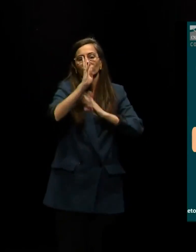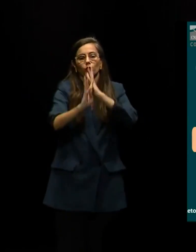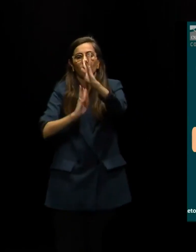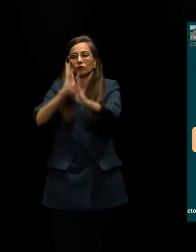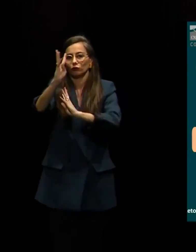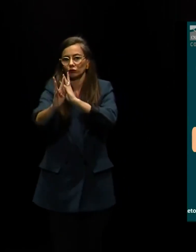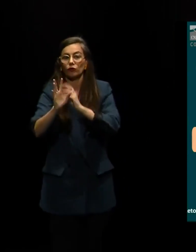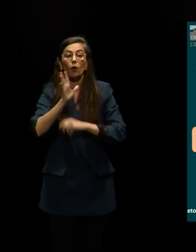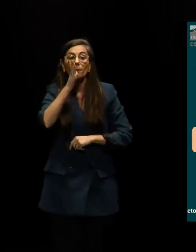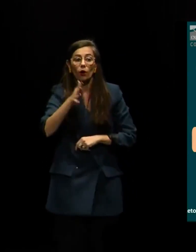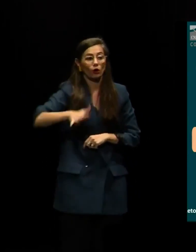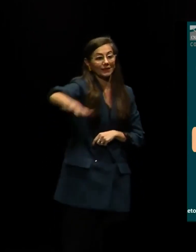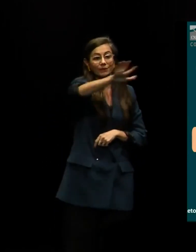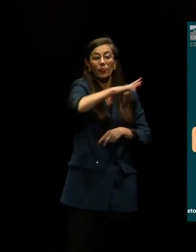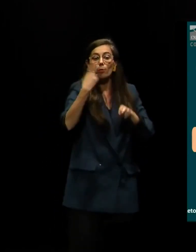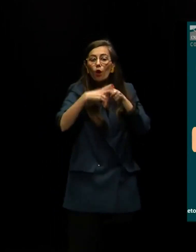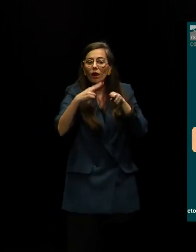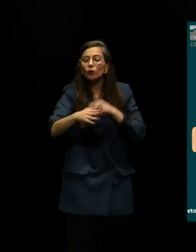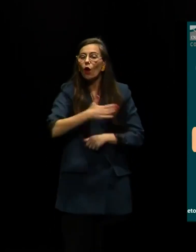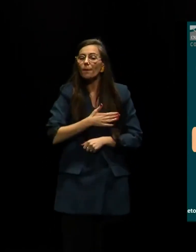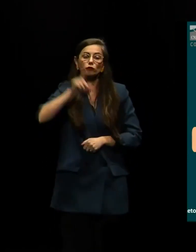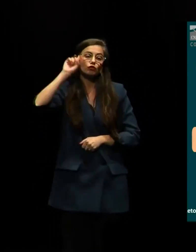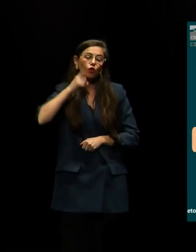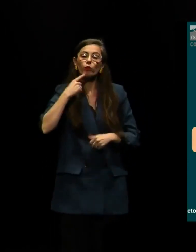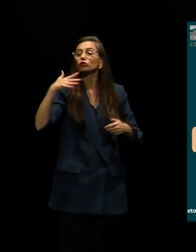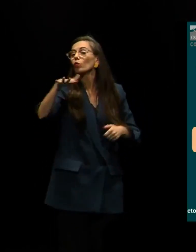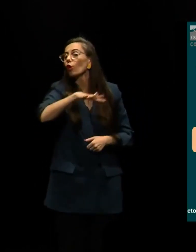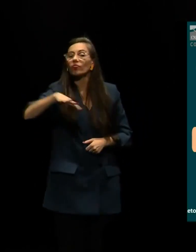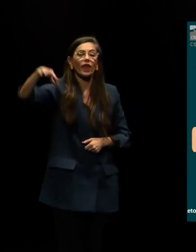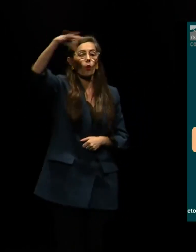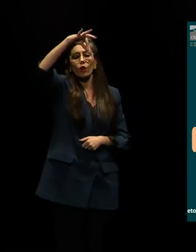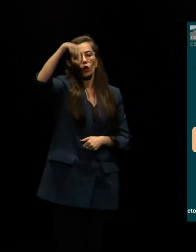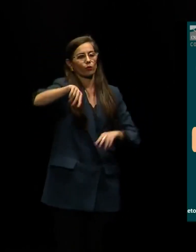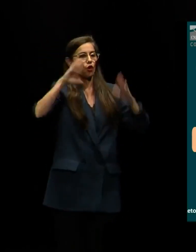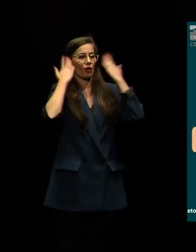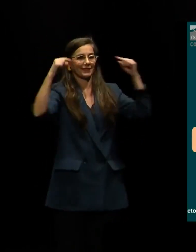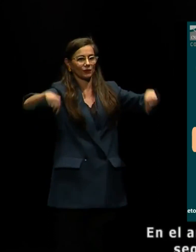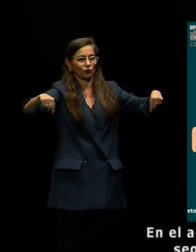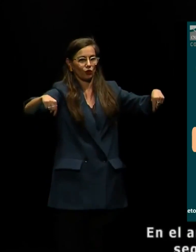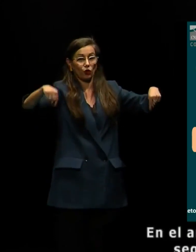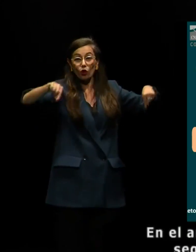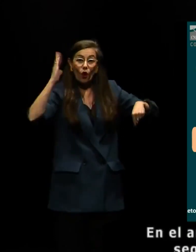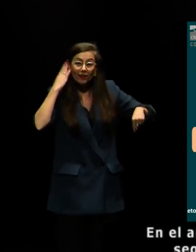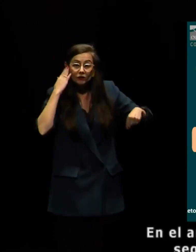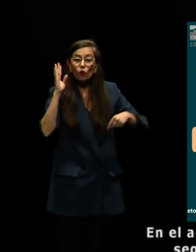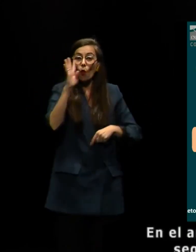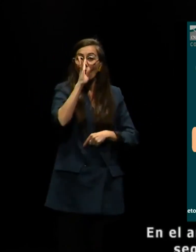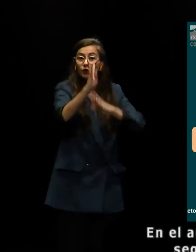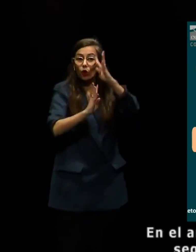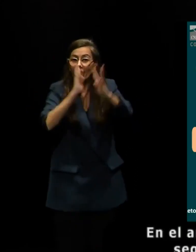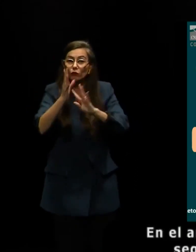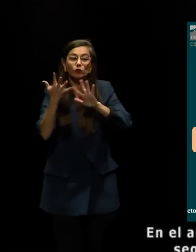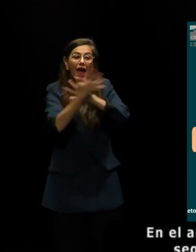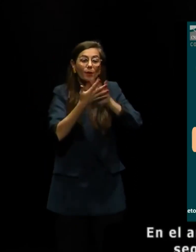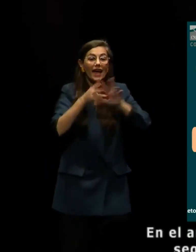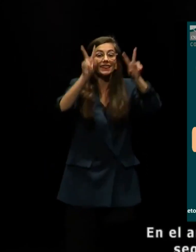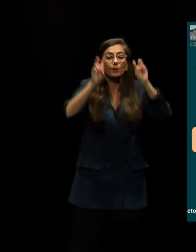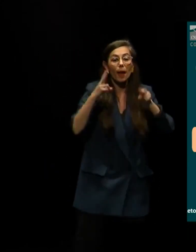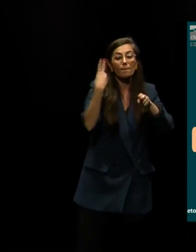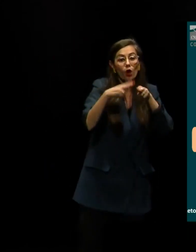ese congreso fue en el momento en el que se aprobó que se celebrara cada 4 años.